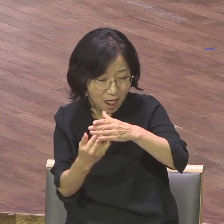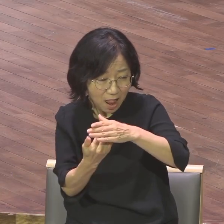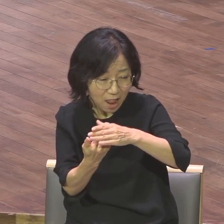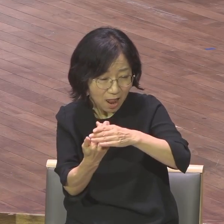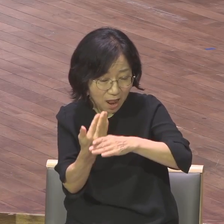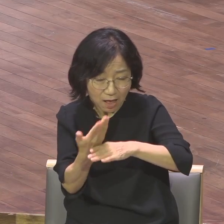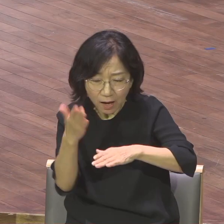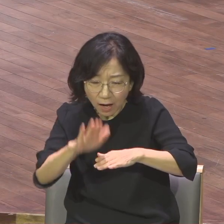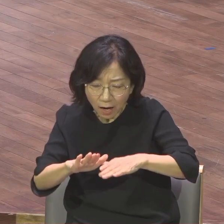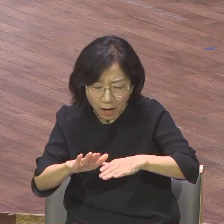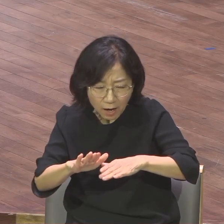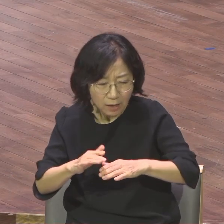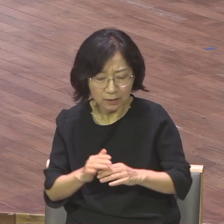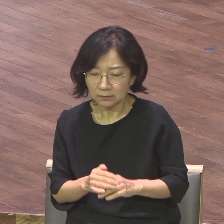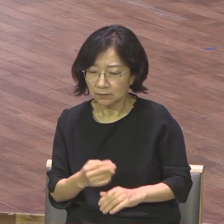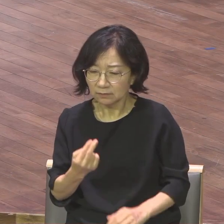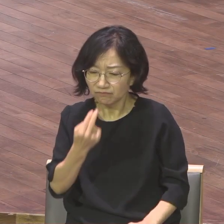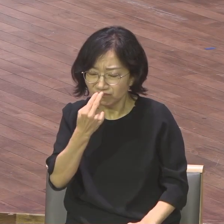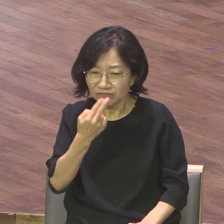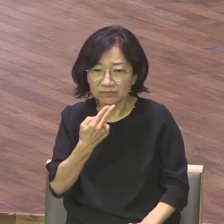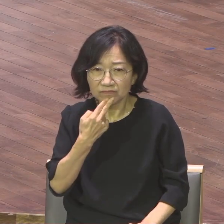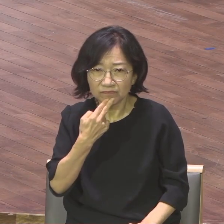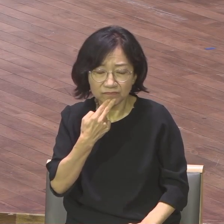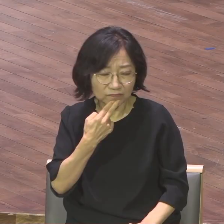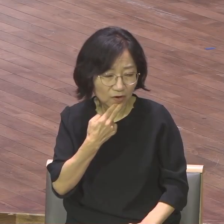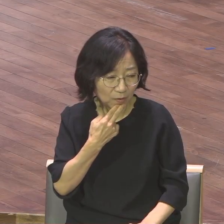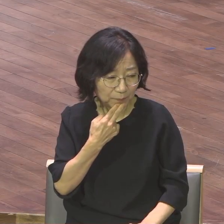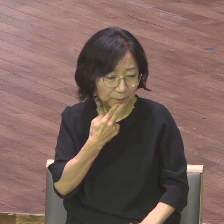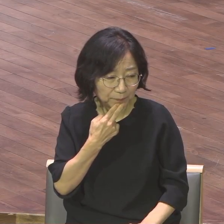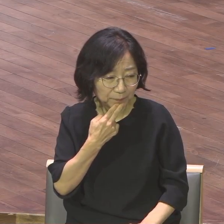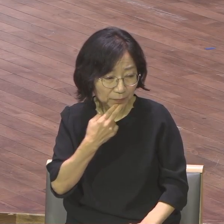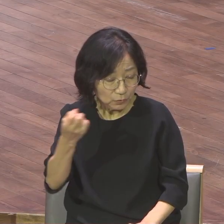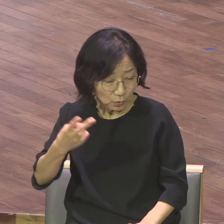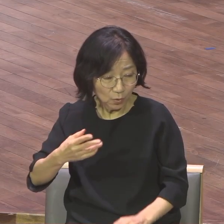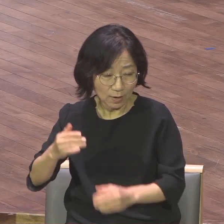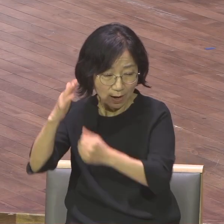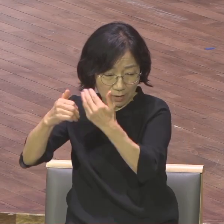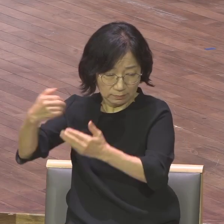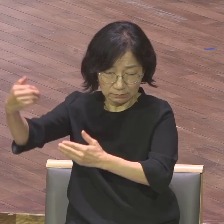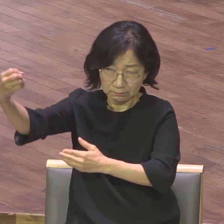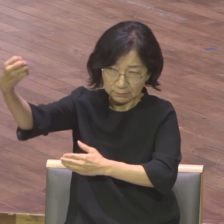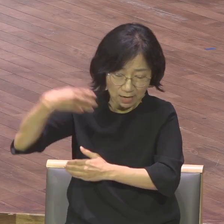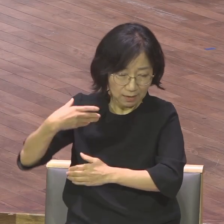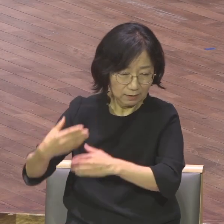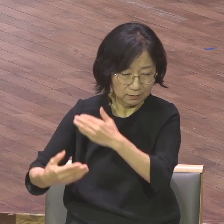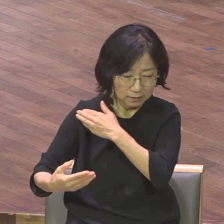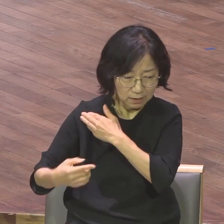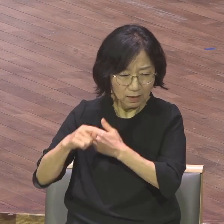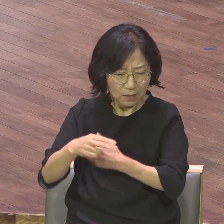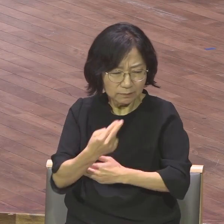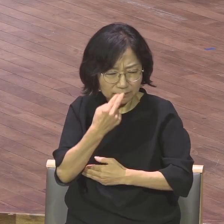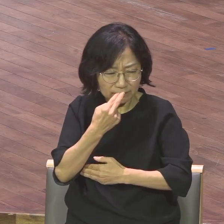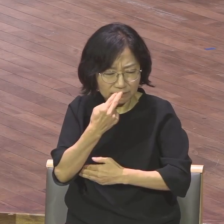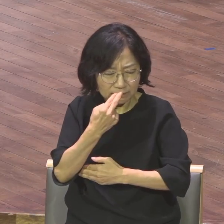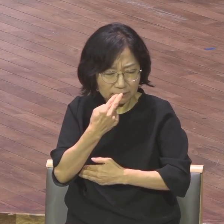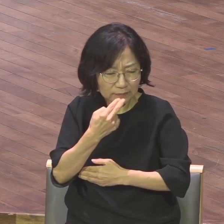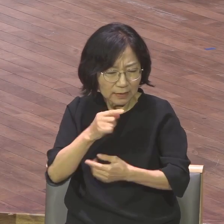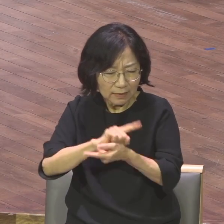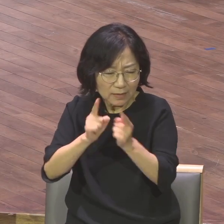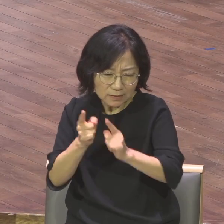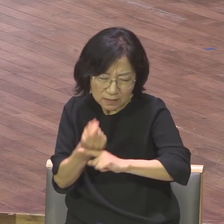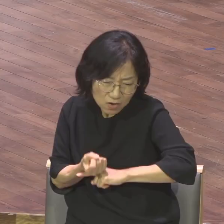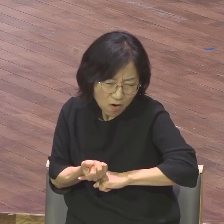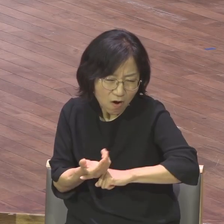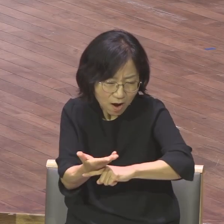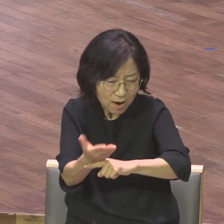그 위에 가죽이 덮이나 그 속에 생기는 없더라. 또 내게 이르시되 인자야 너는 생기를 향하여